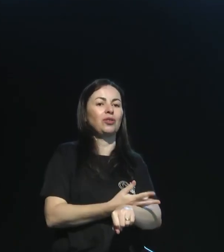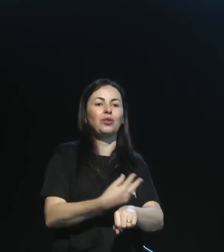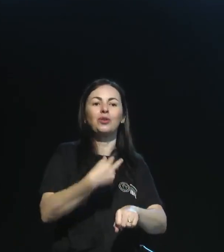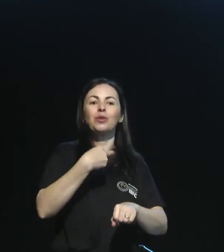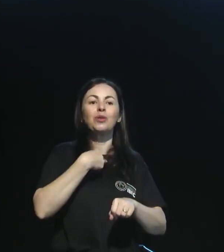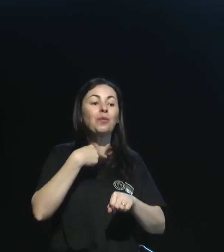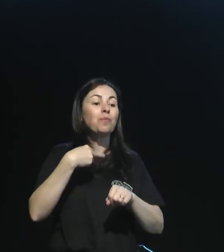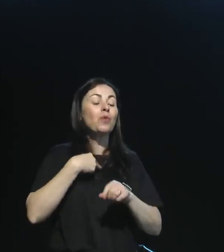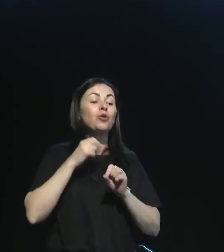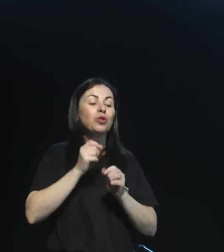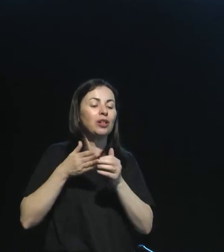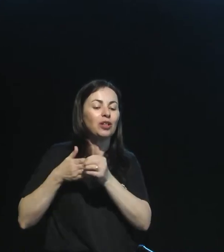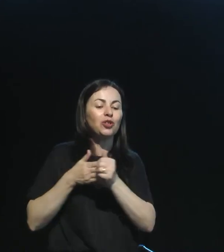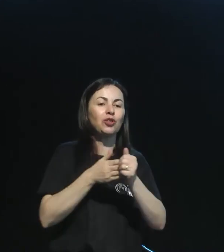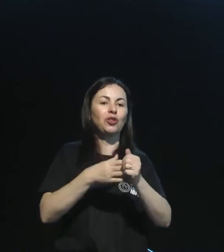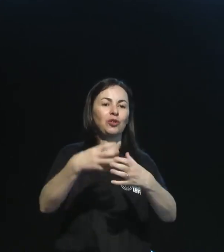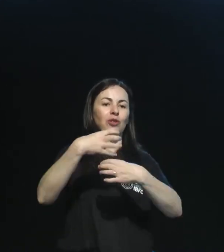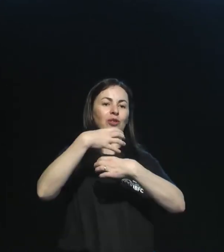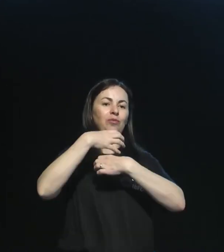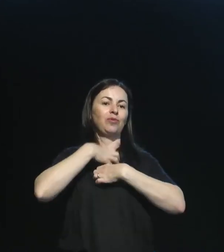quem você é.